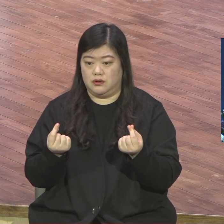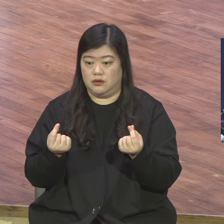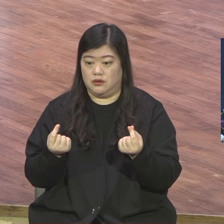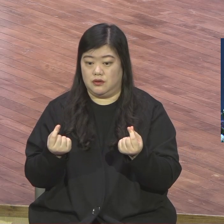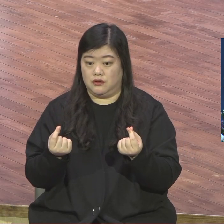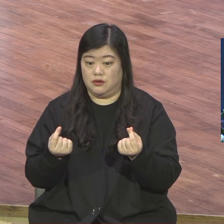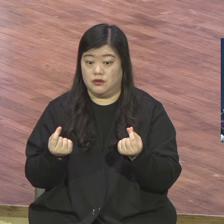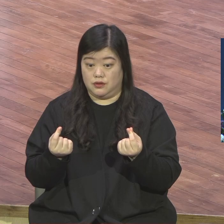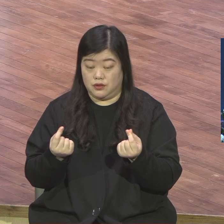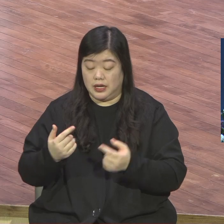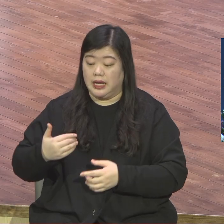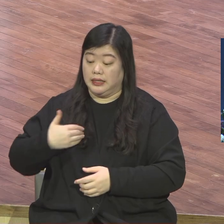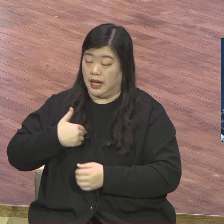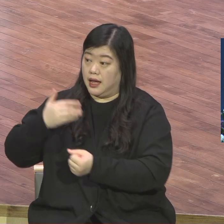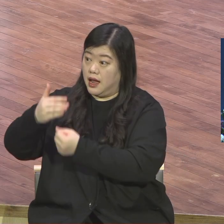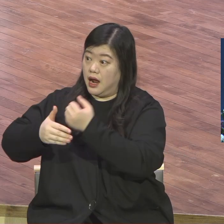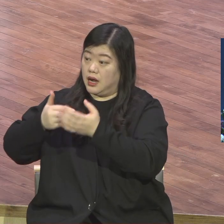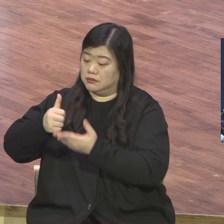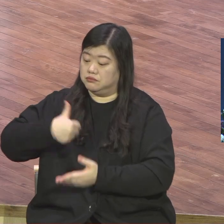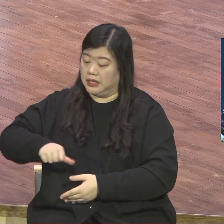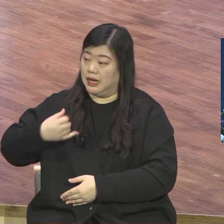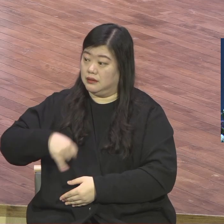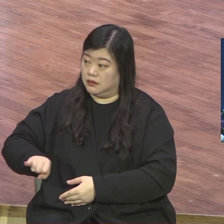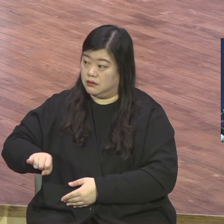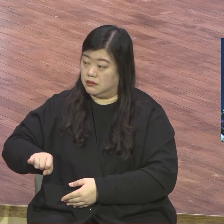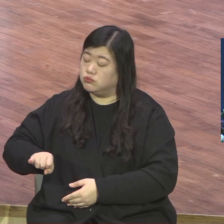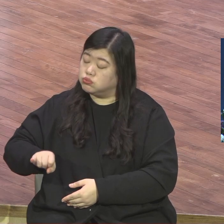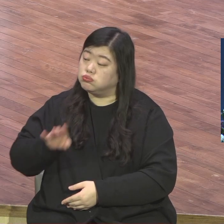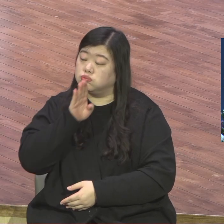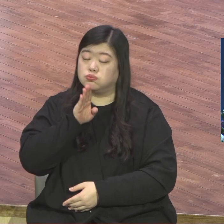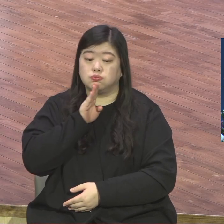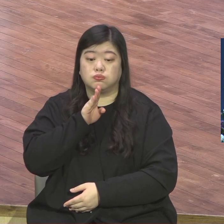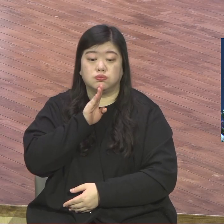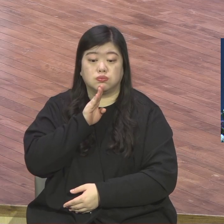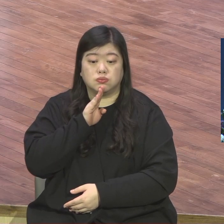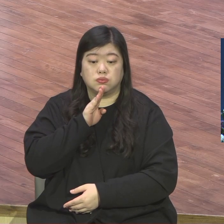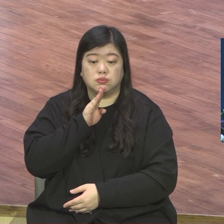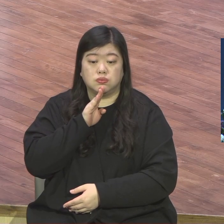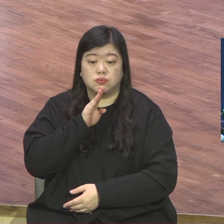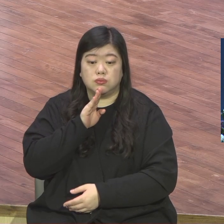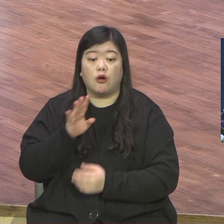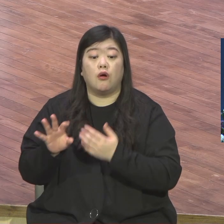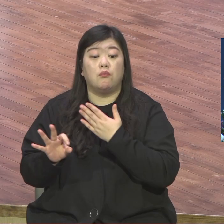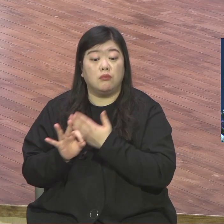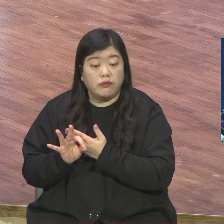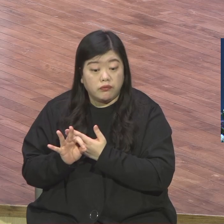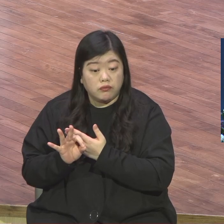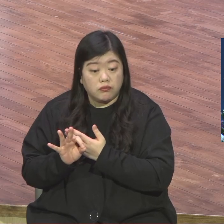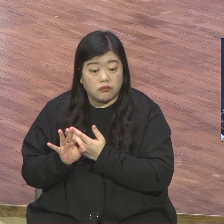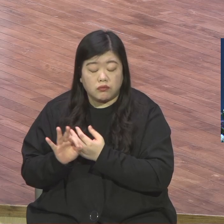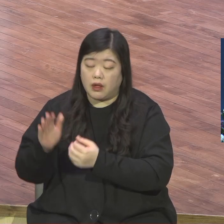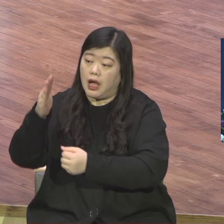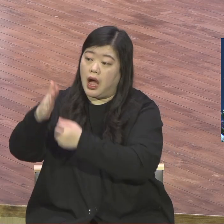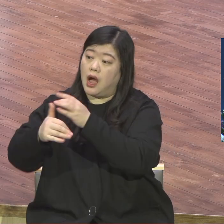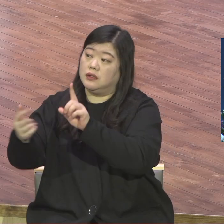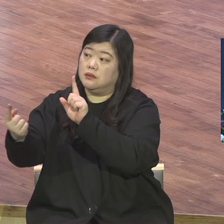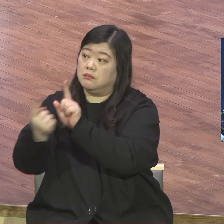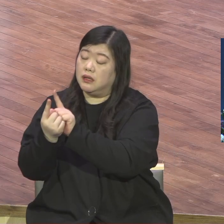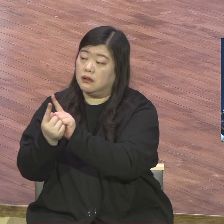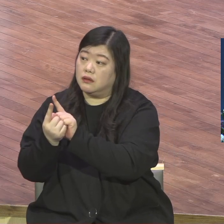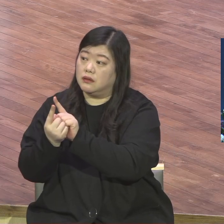때문에 하나님의 은혜의 보좌 앞에 당당히 나아갈 수 있다라고 그렇게 밝히고